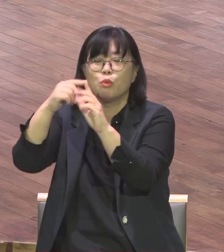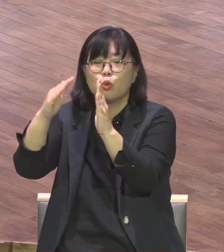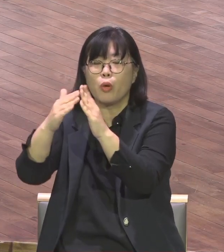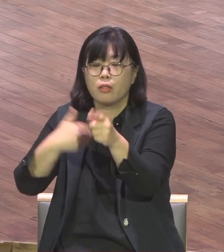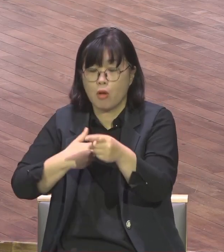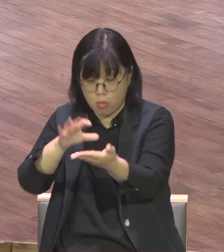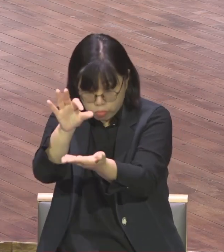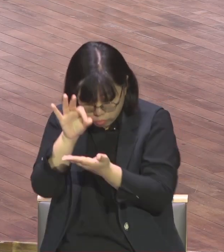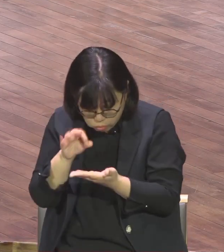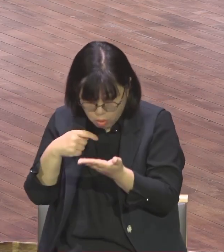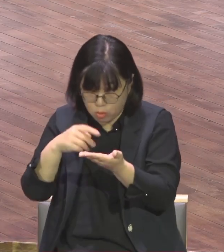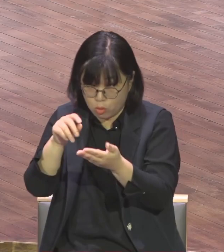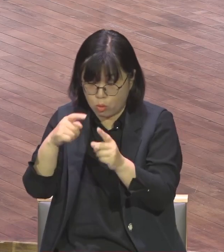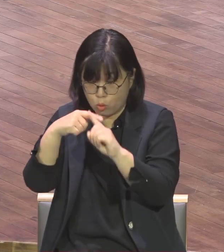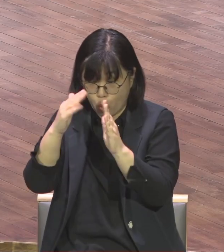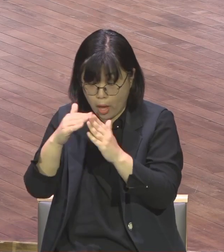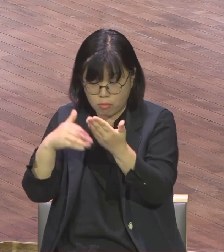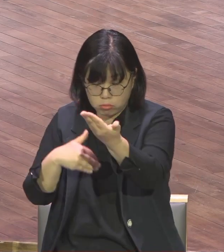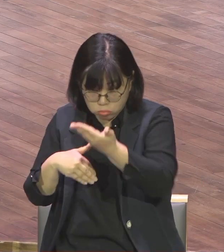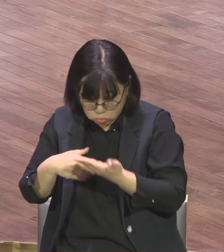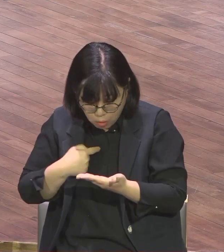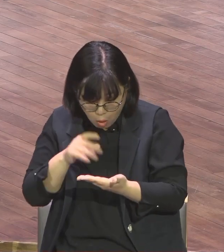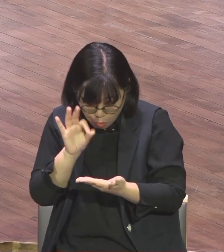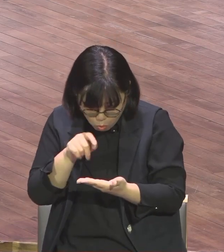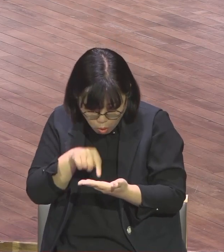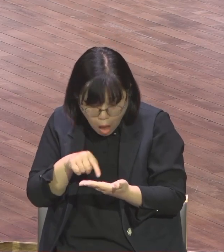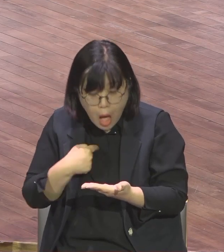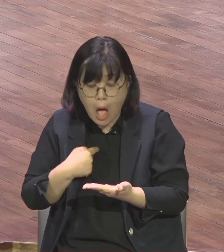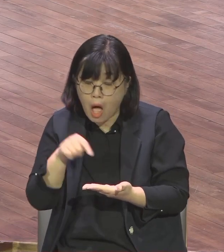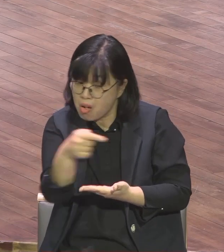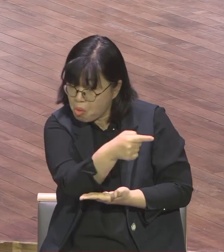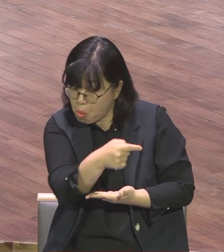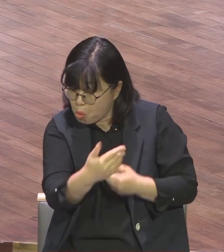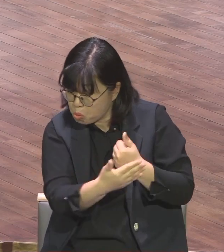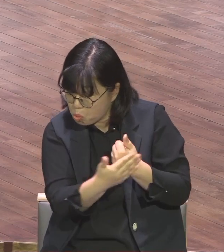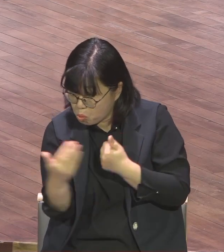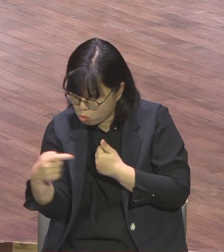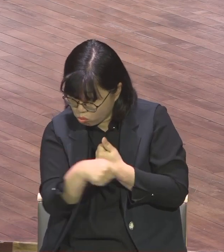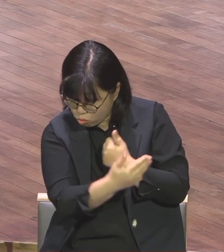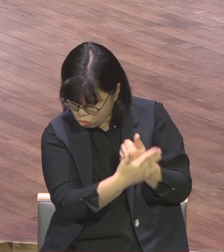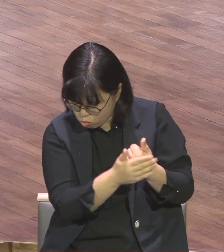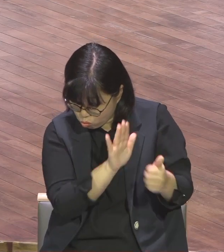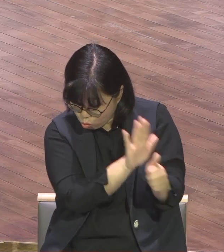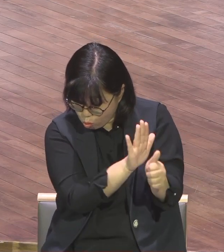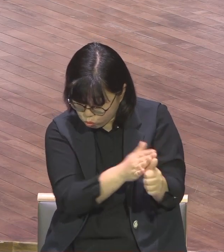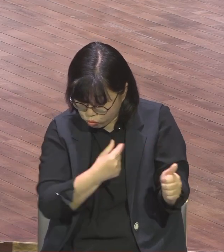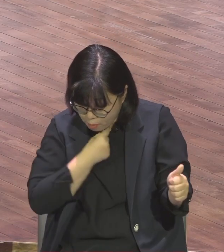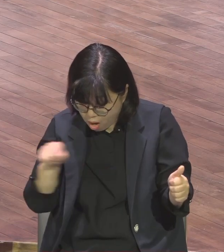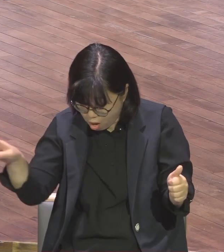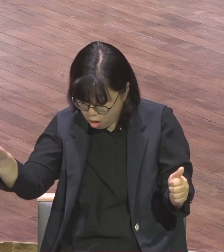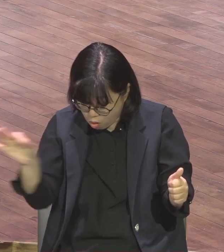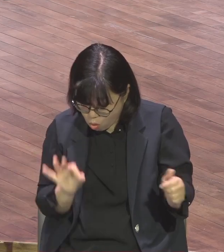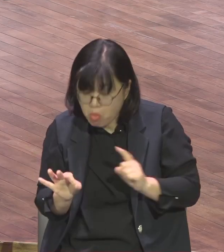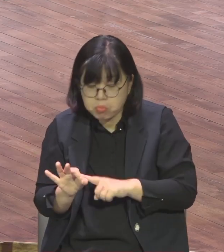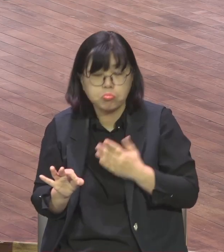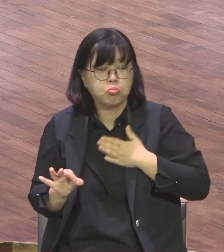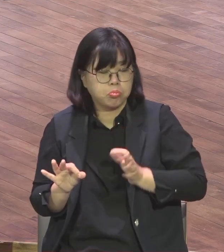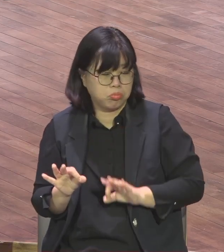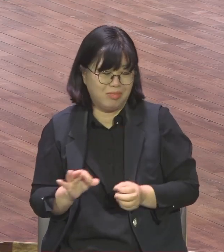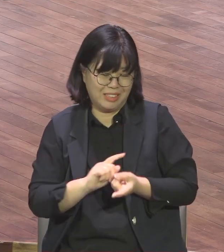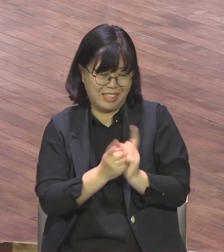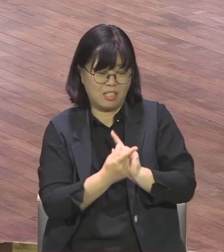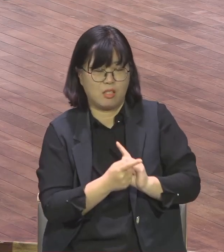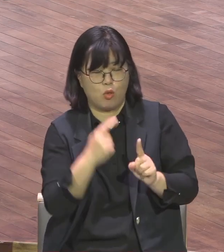지정헌금이라고. 특별히 선교, 선교사들이 왔다 갔다 하는데 선교사들 어려운 분들도 있습니다. 선교사들 하면 계속